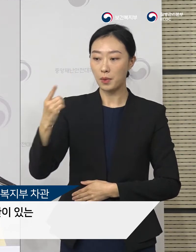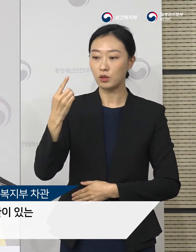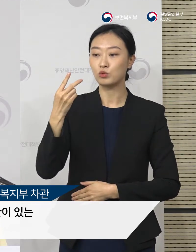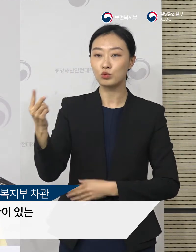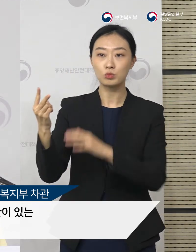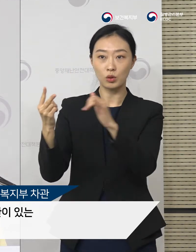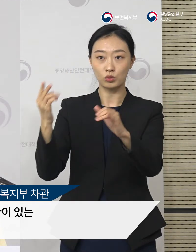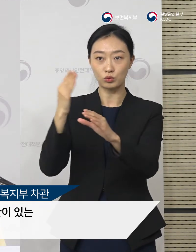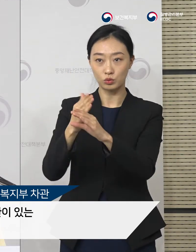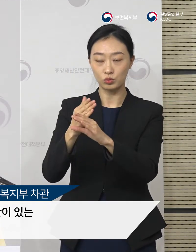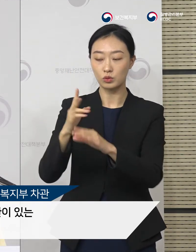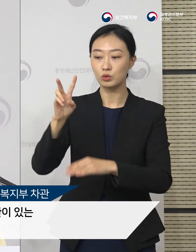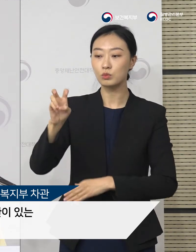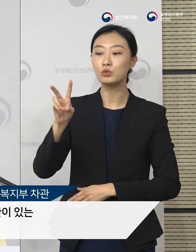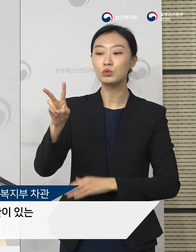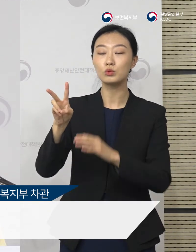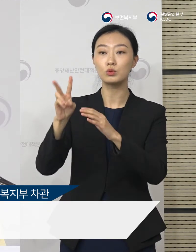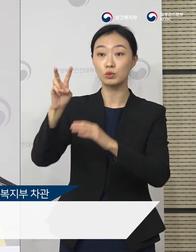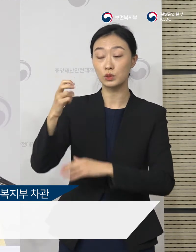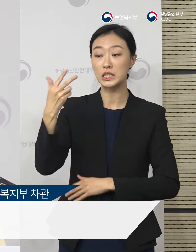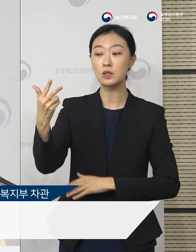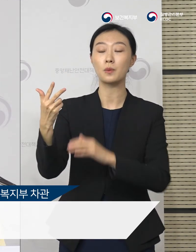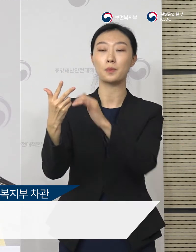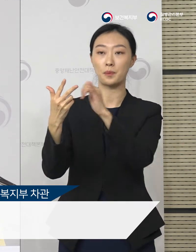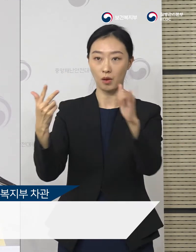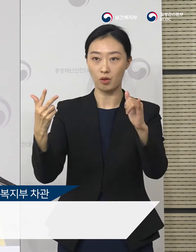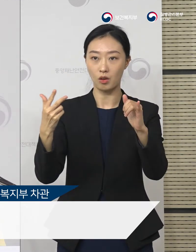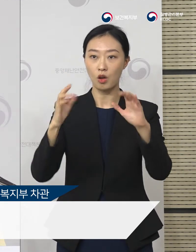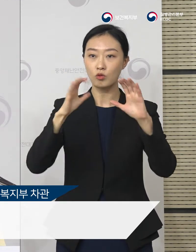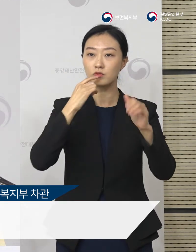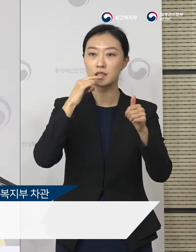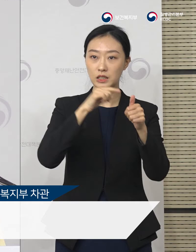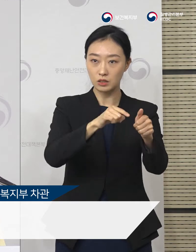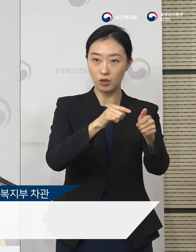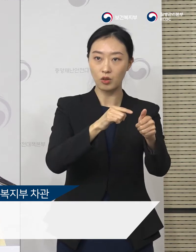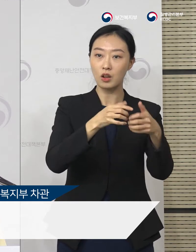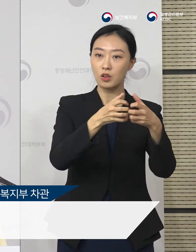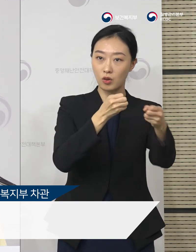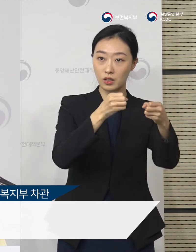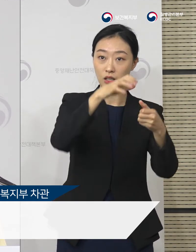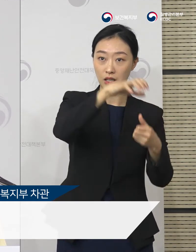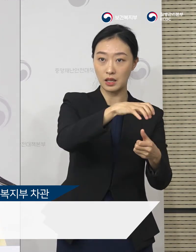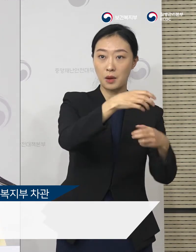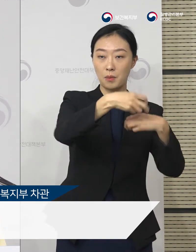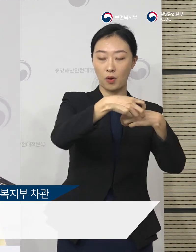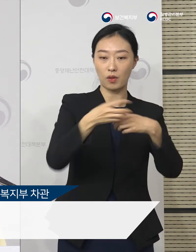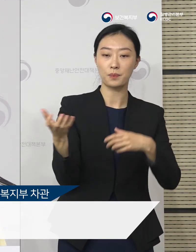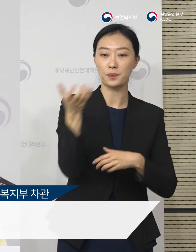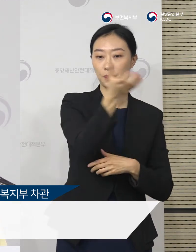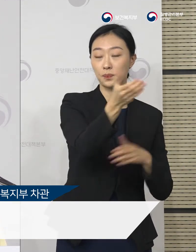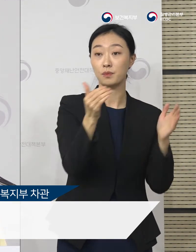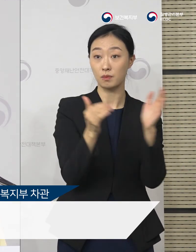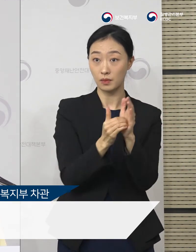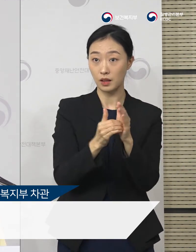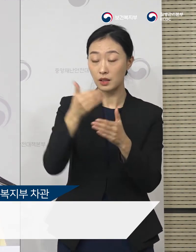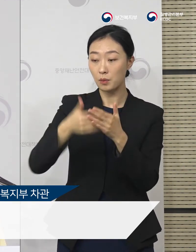102명 중 27명을 국가지정 격리병상으로 이송하였고 25명은